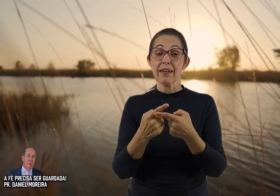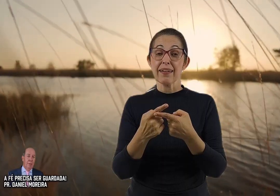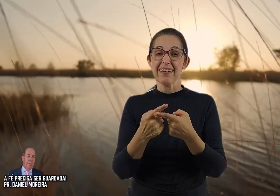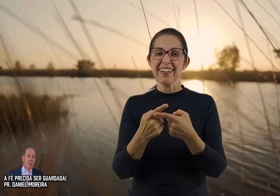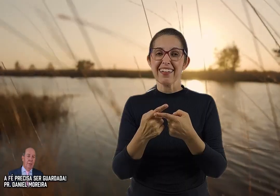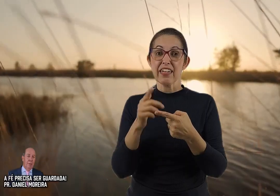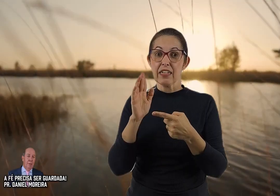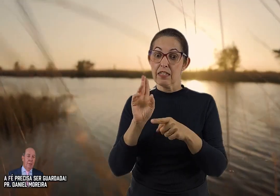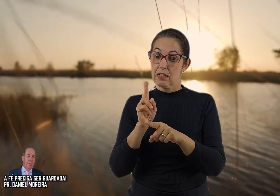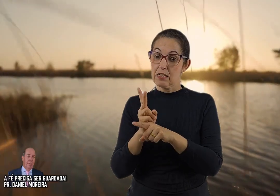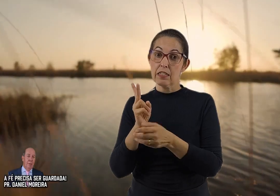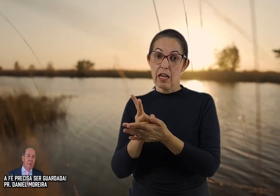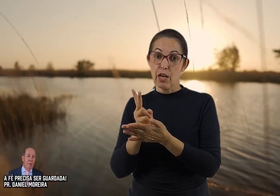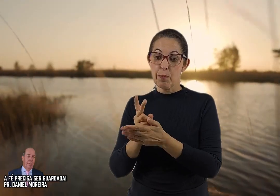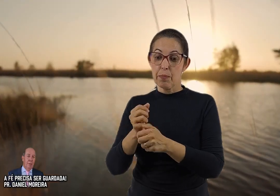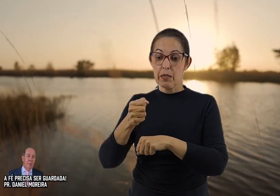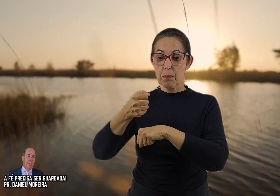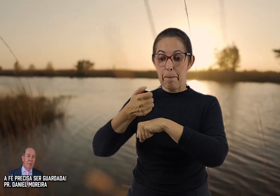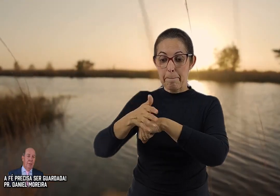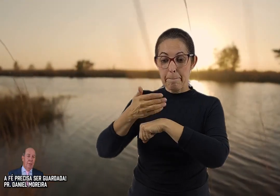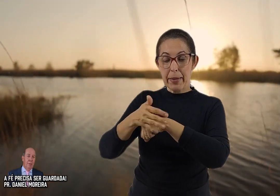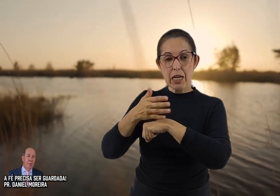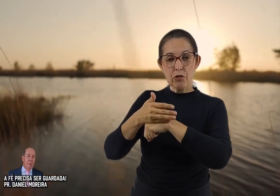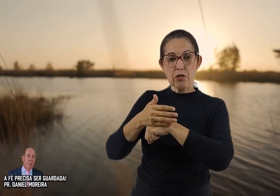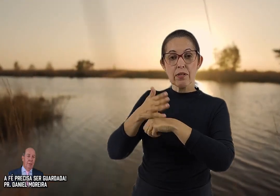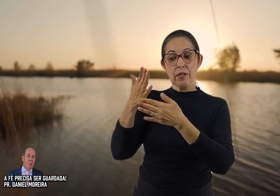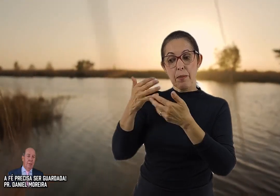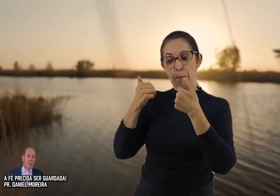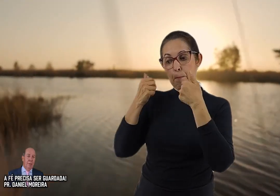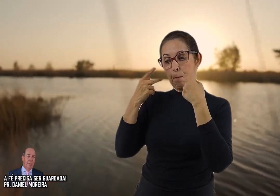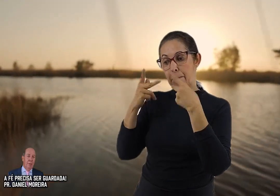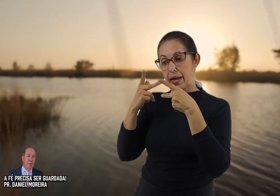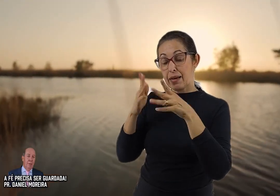E há outros que estão só pregando, mas não estão vivendo.